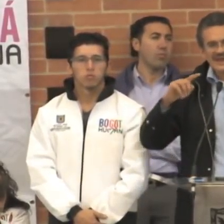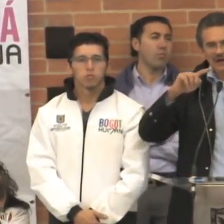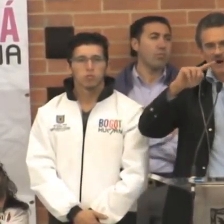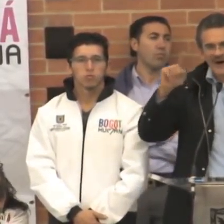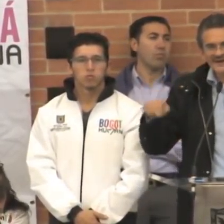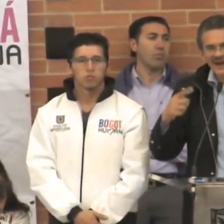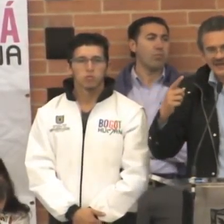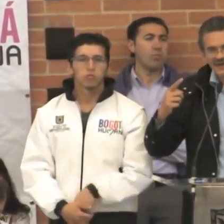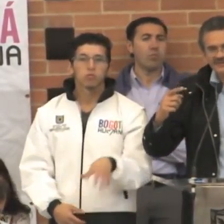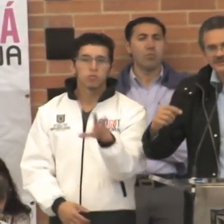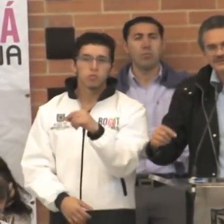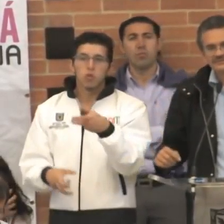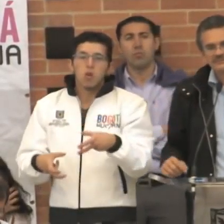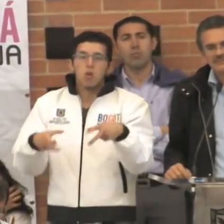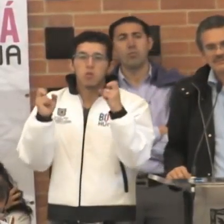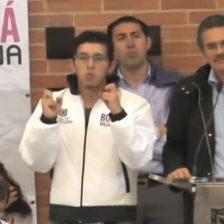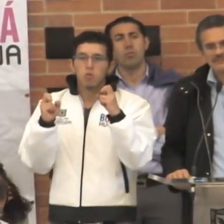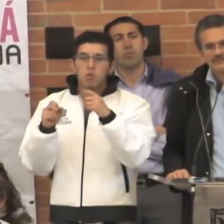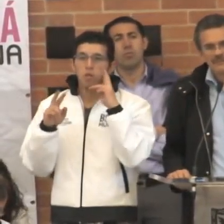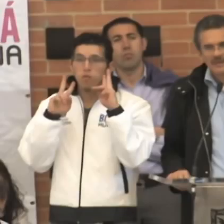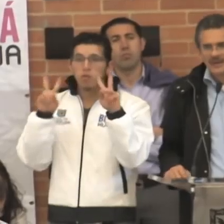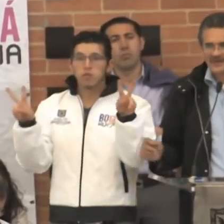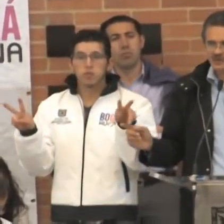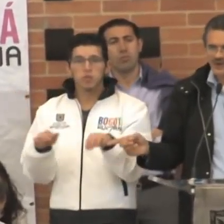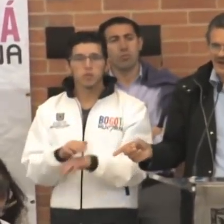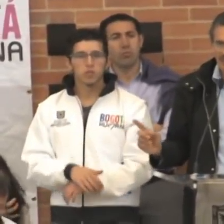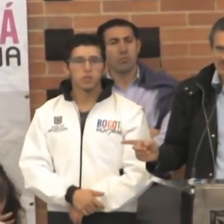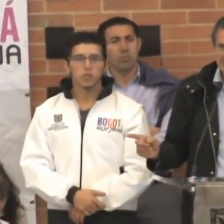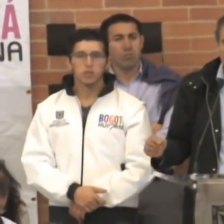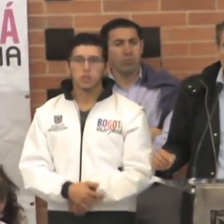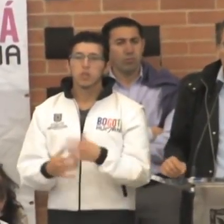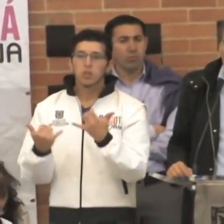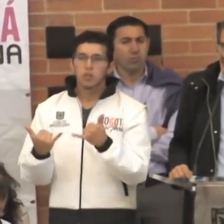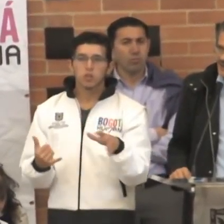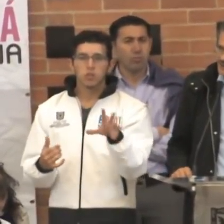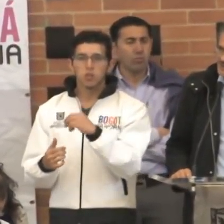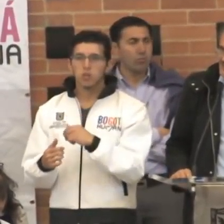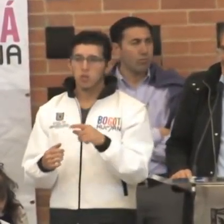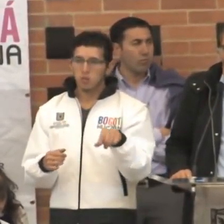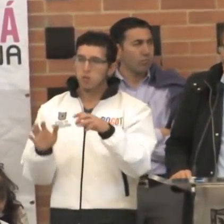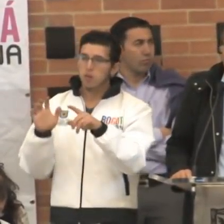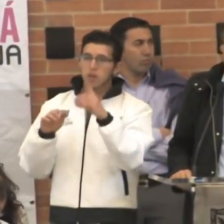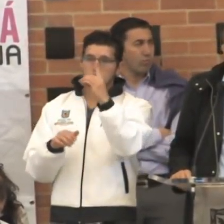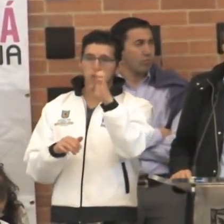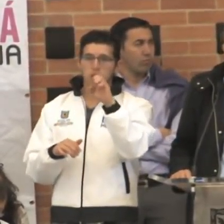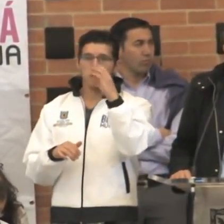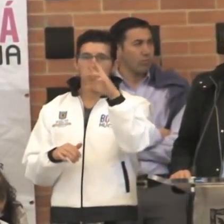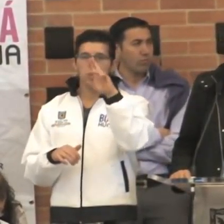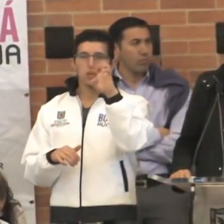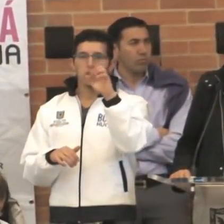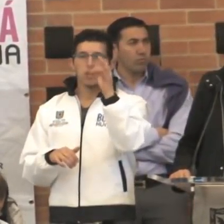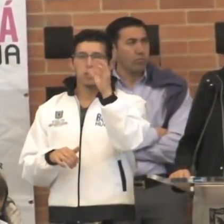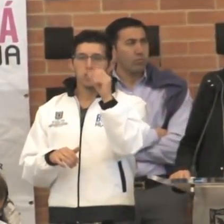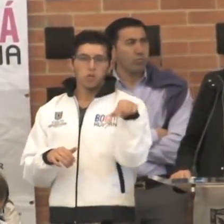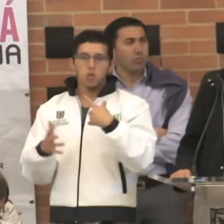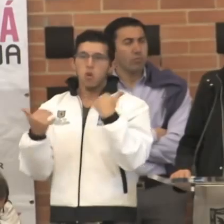Es la nueva realidad. es lo que haremos con el decreto que se firma hoy,